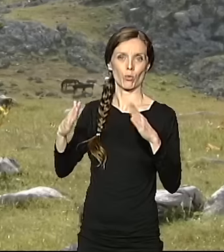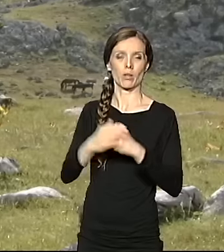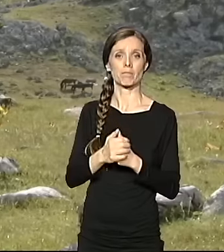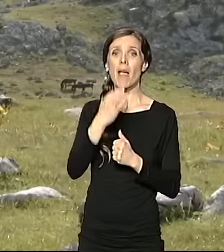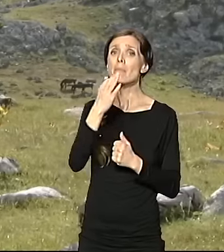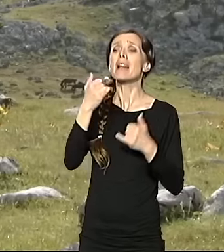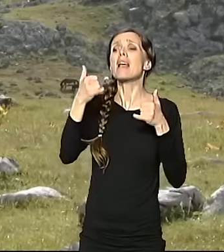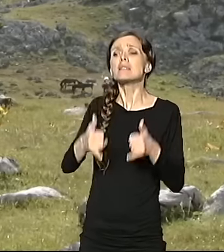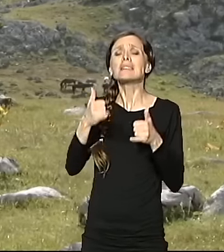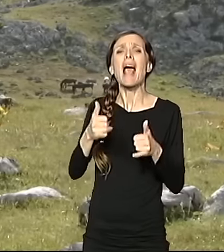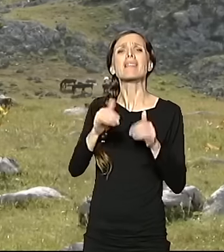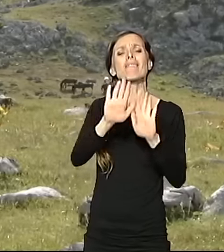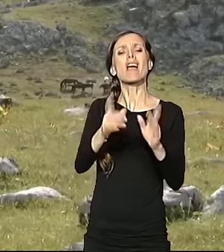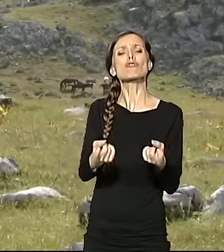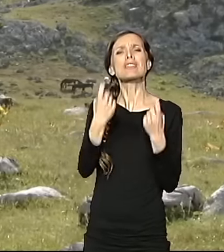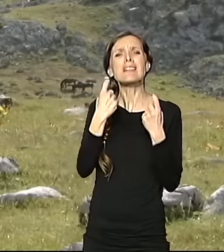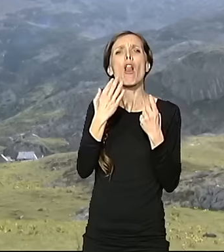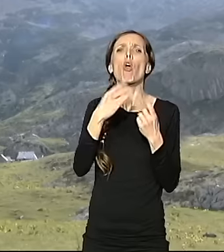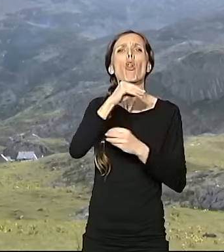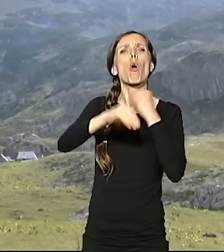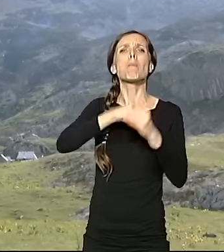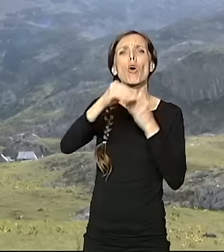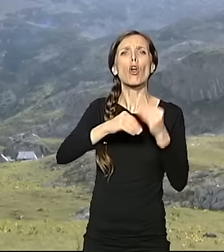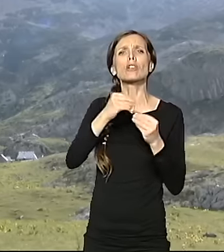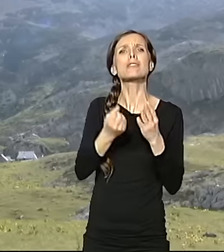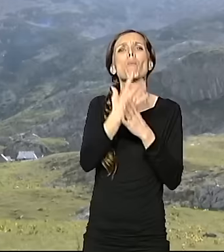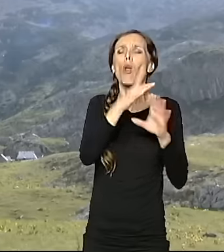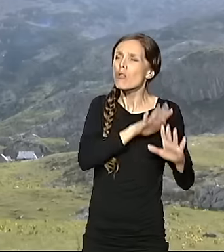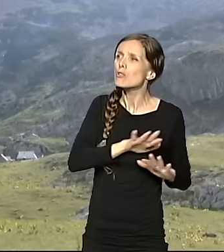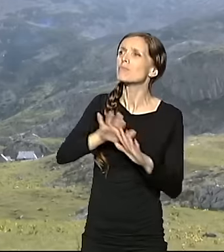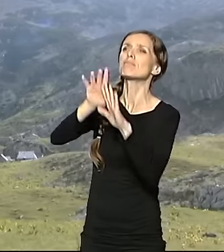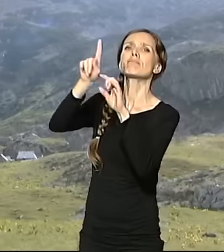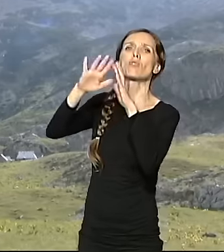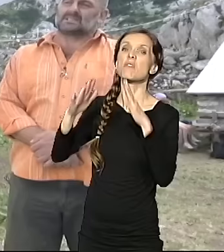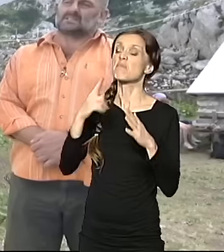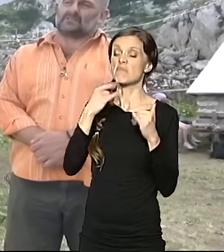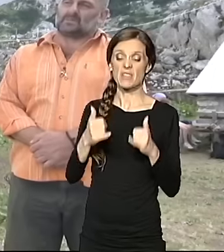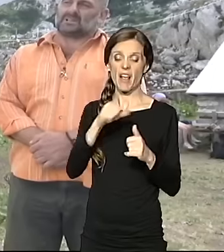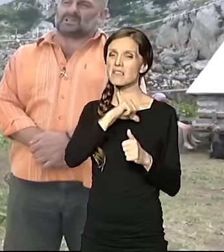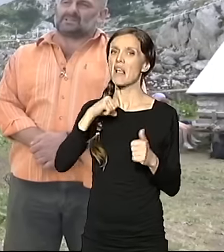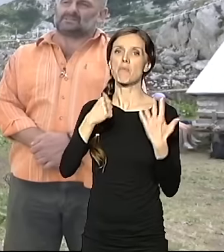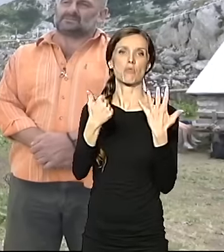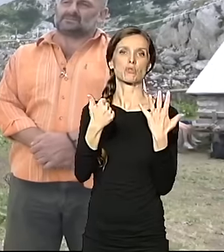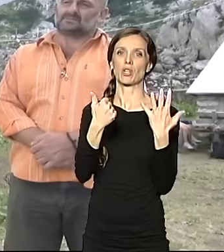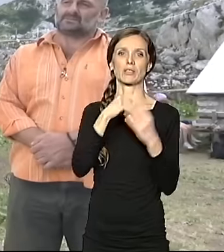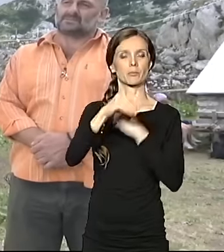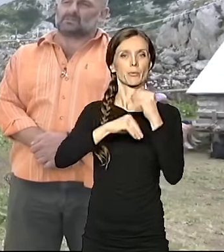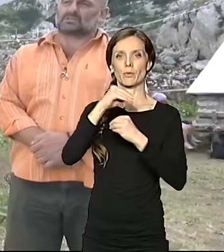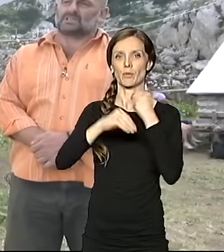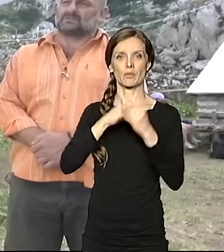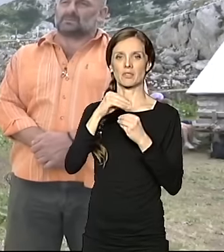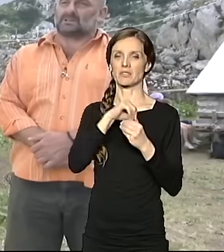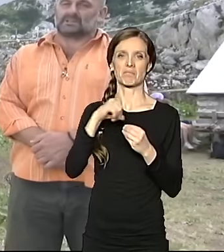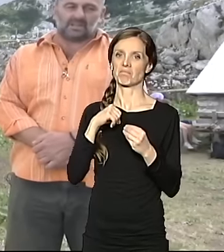Koliko se familija iz vaših sela danas izdiže na Katun? Samo šest familija.